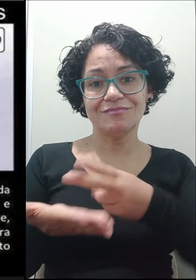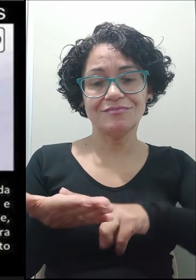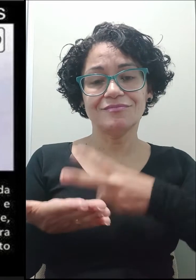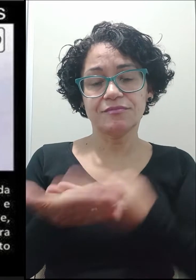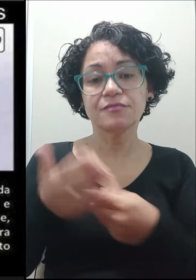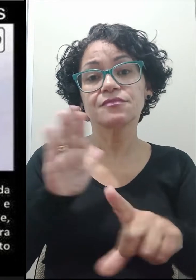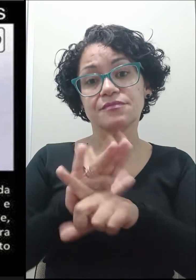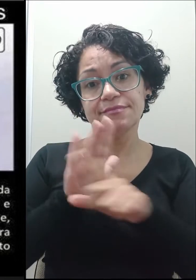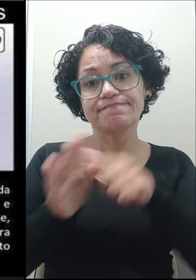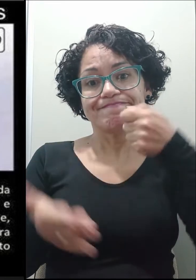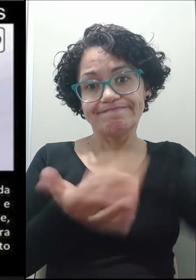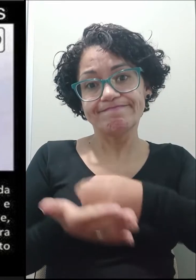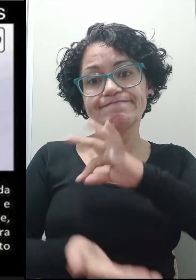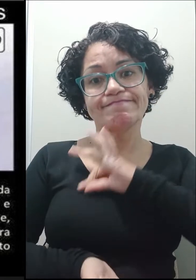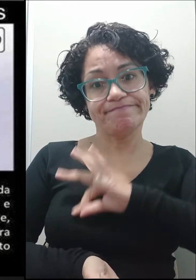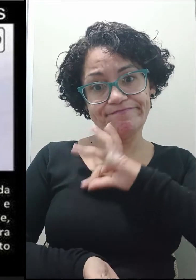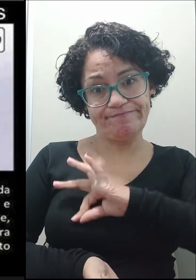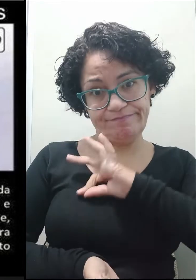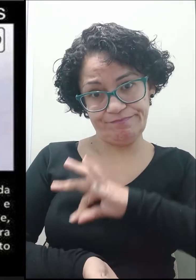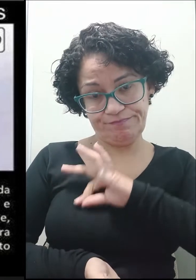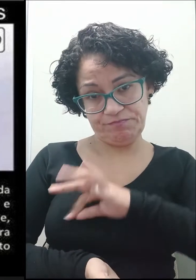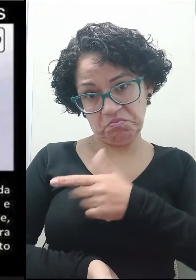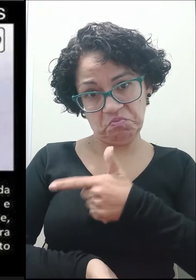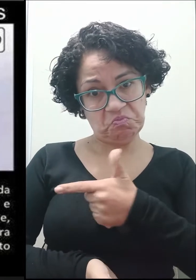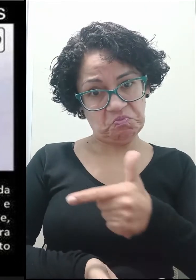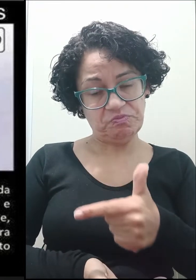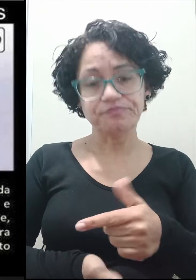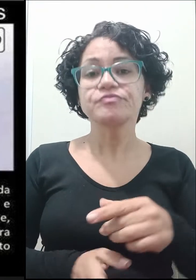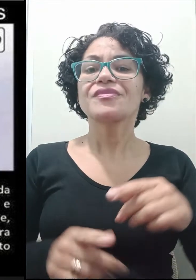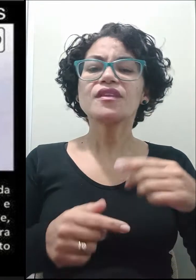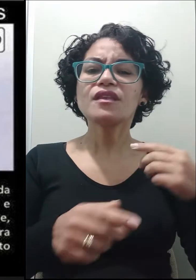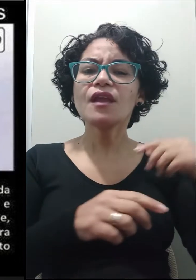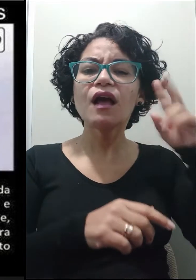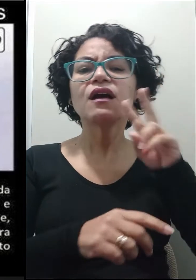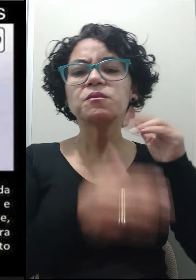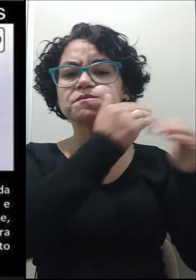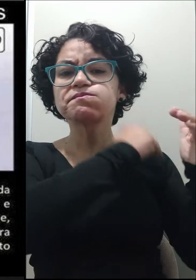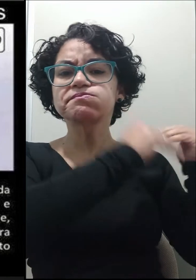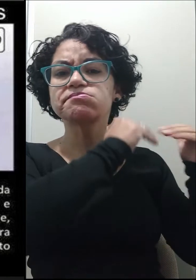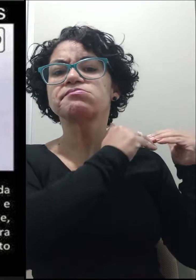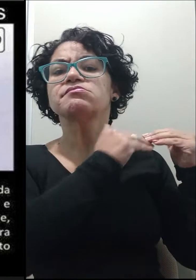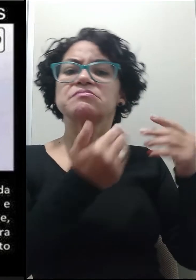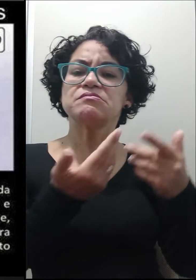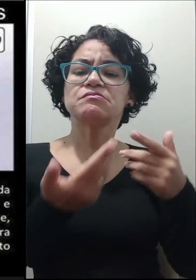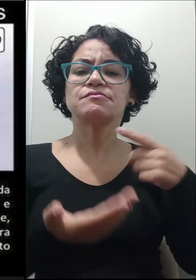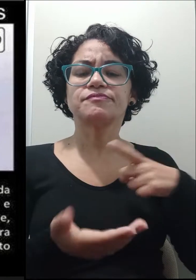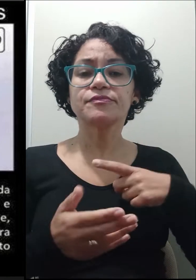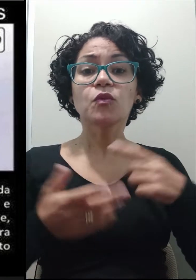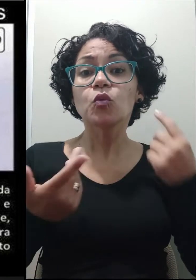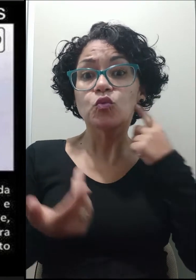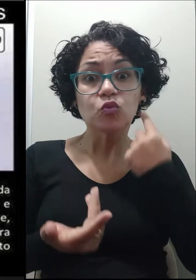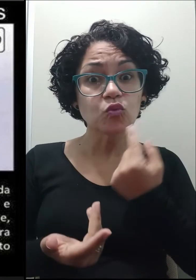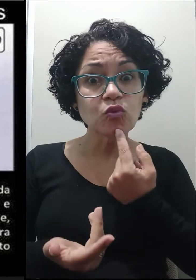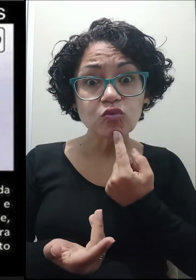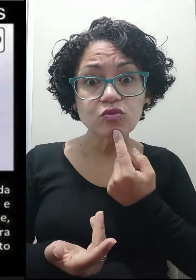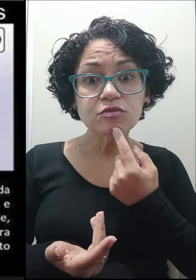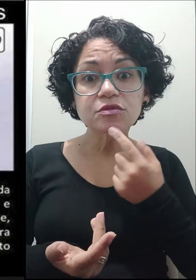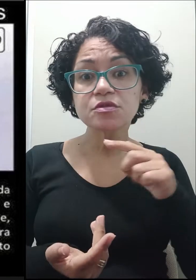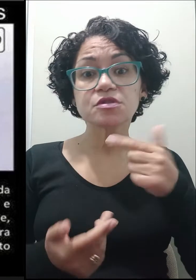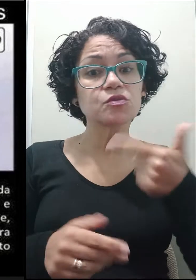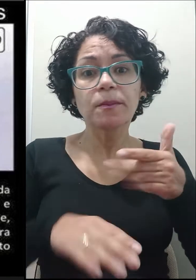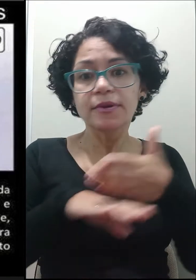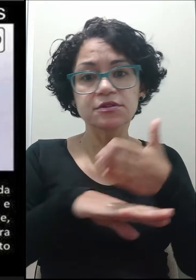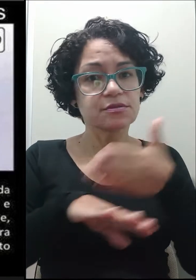e regulamentar a sua profissão. Historicamente, os surdos, durante muito tempo,